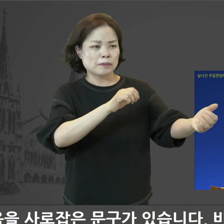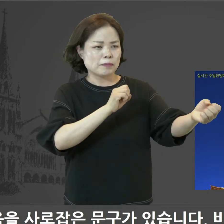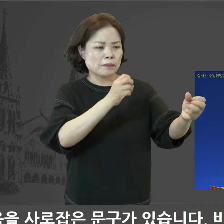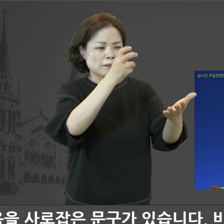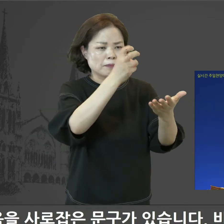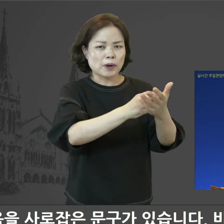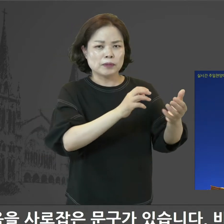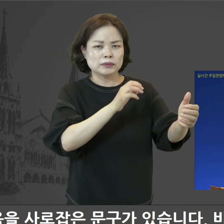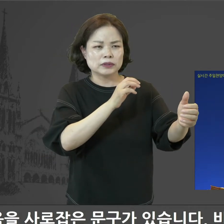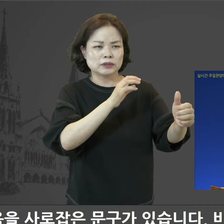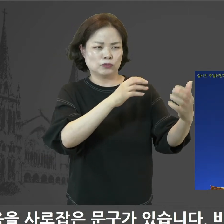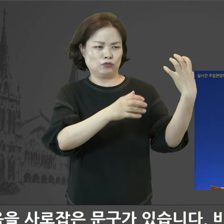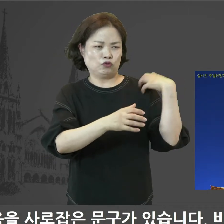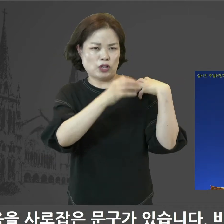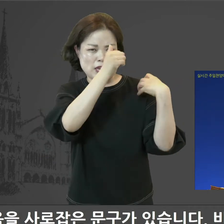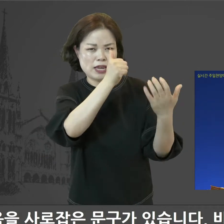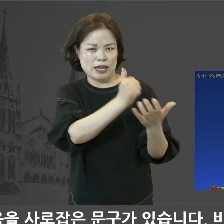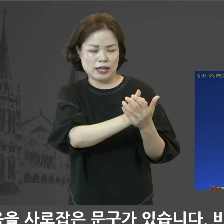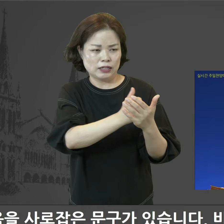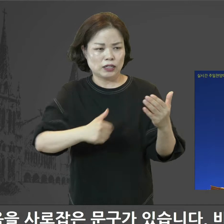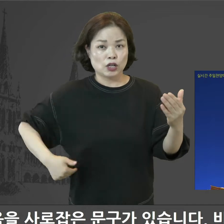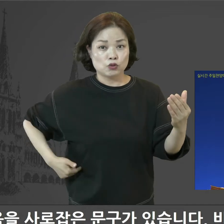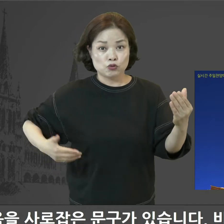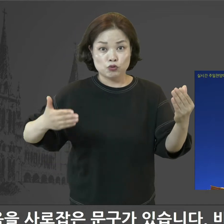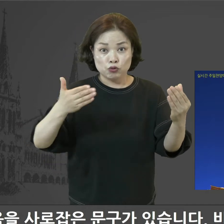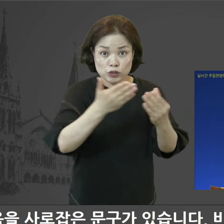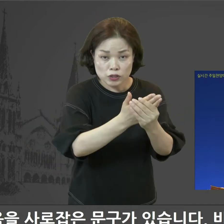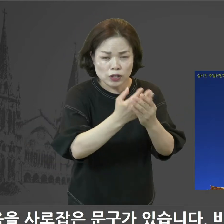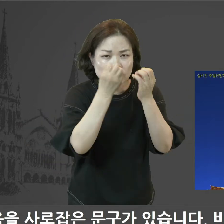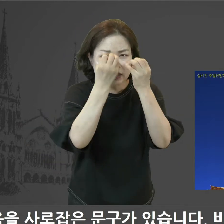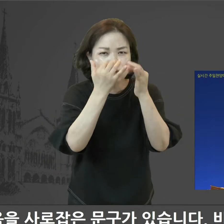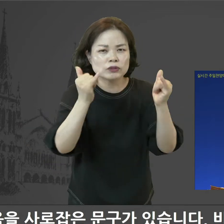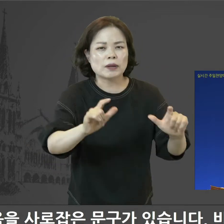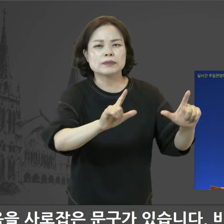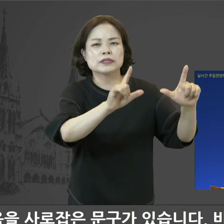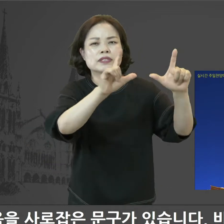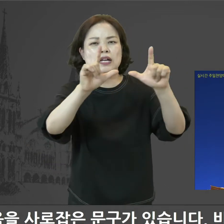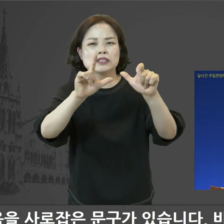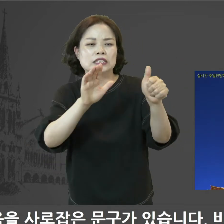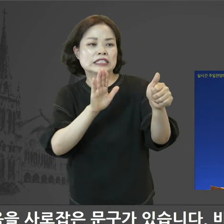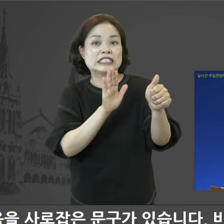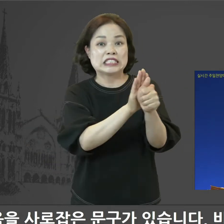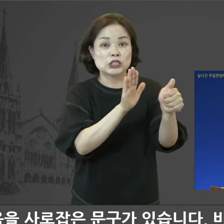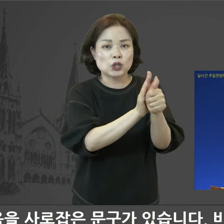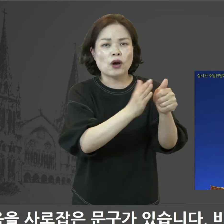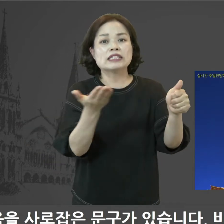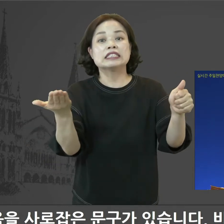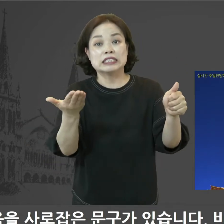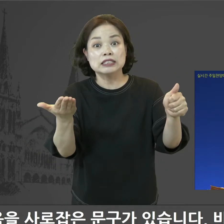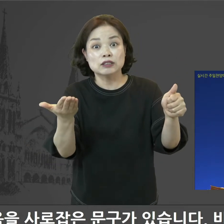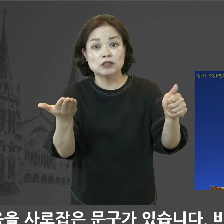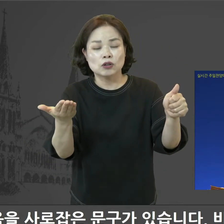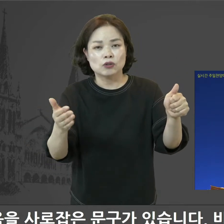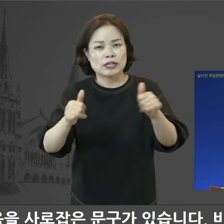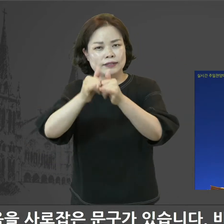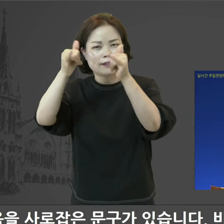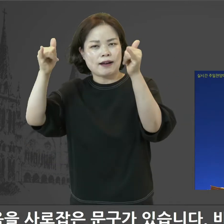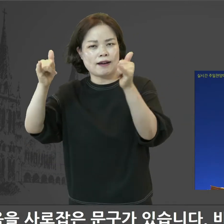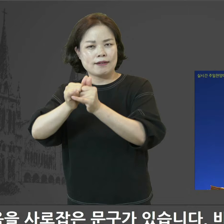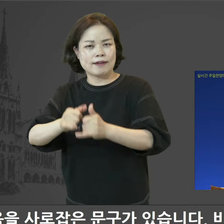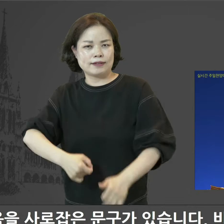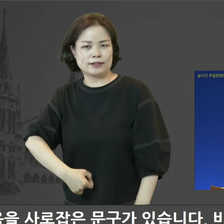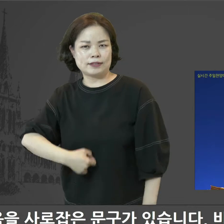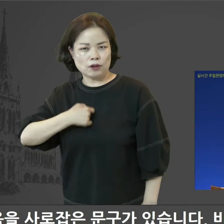받은 뒤에는 잘못을 뉘우치고 새로운 삶을 살 수 있도록 배려하고 지원하는 일 역시 사회